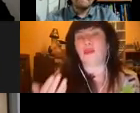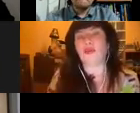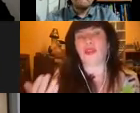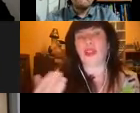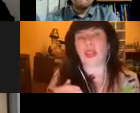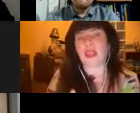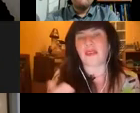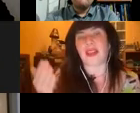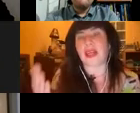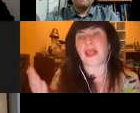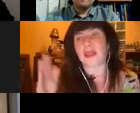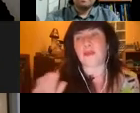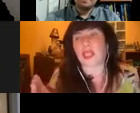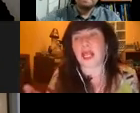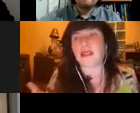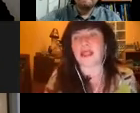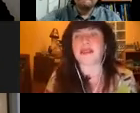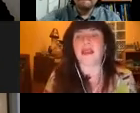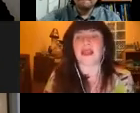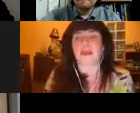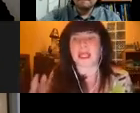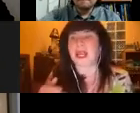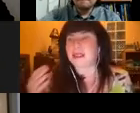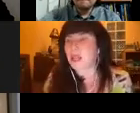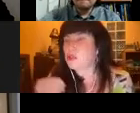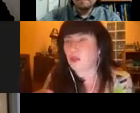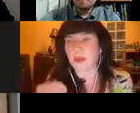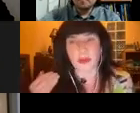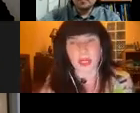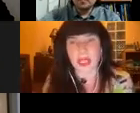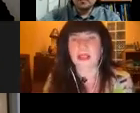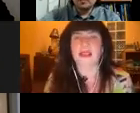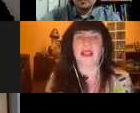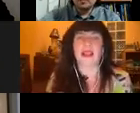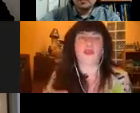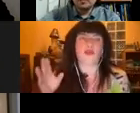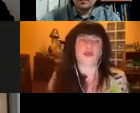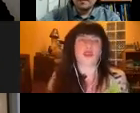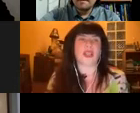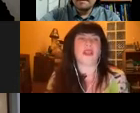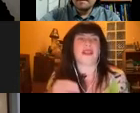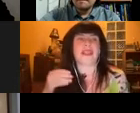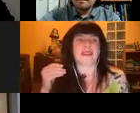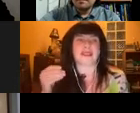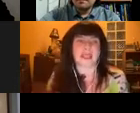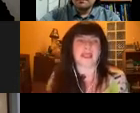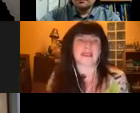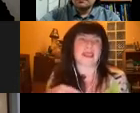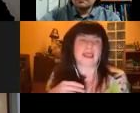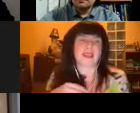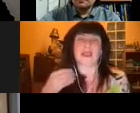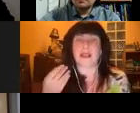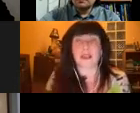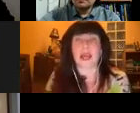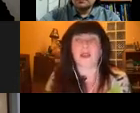espacial como uno de los ejes, ¿verdad?, importantes, gramaticalizados y muy importantes en la construcción de las señas